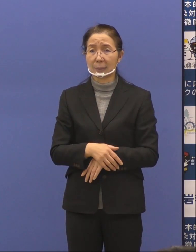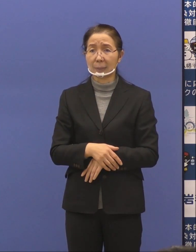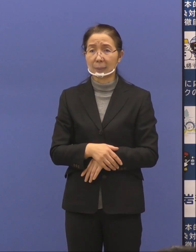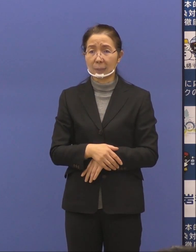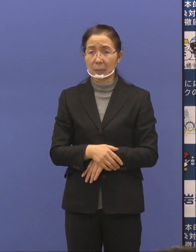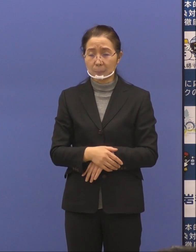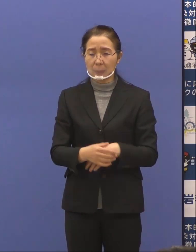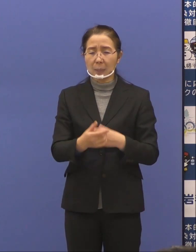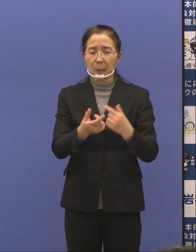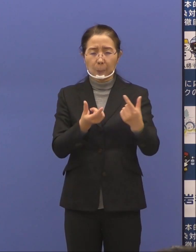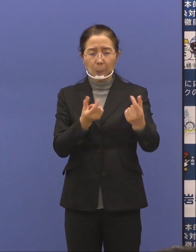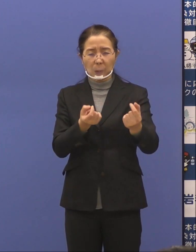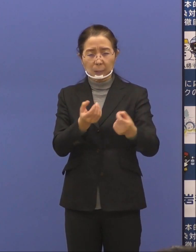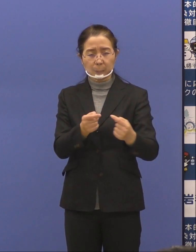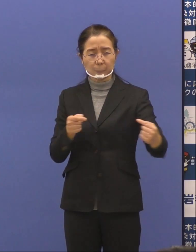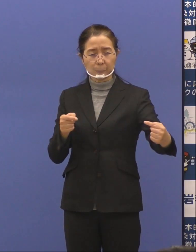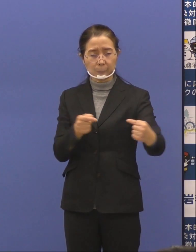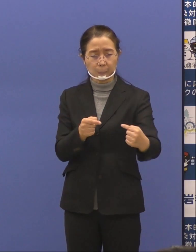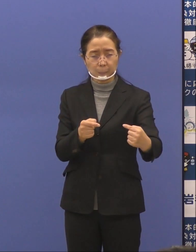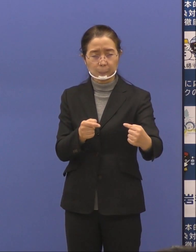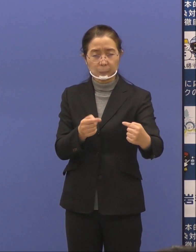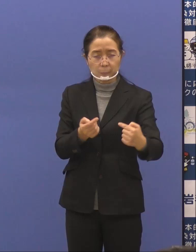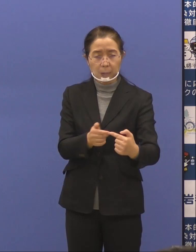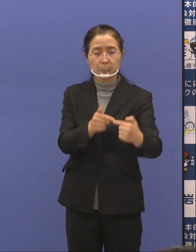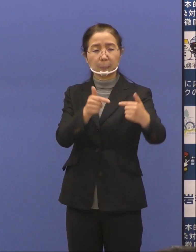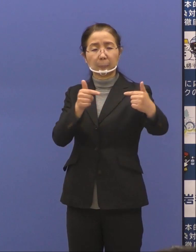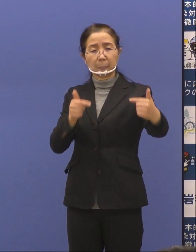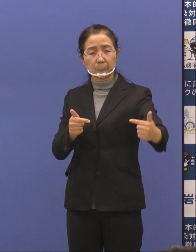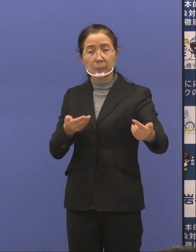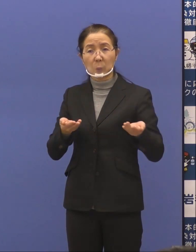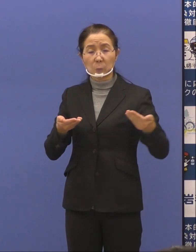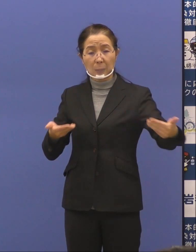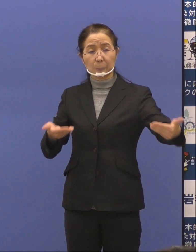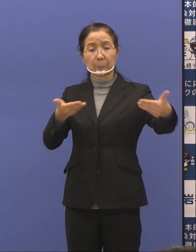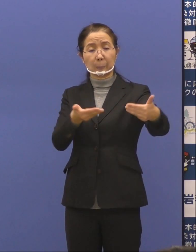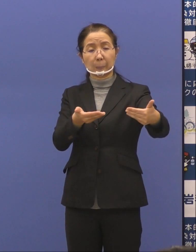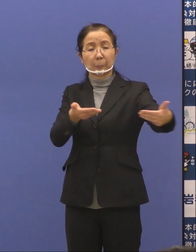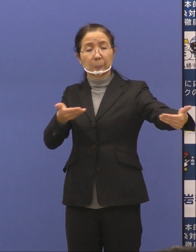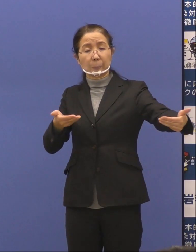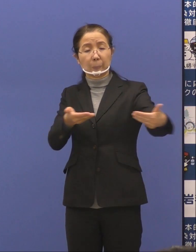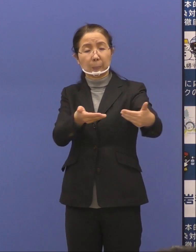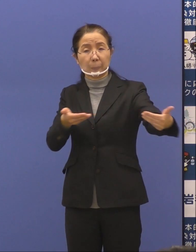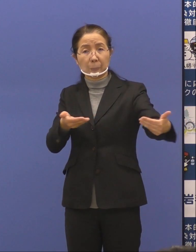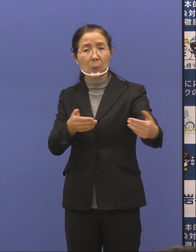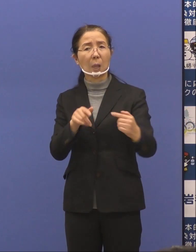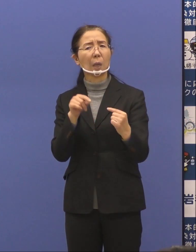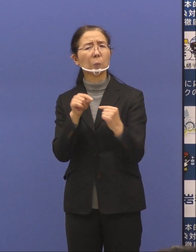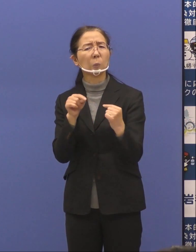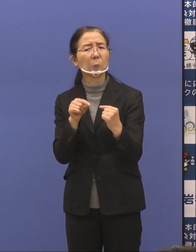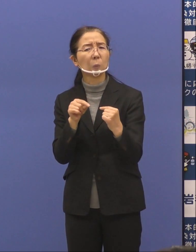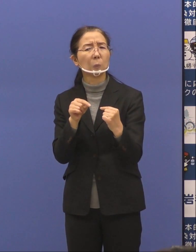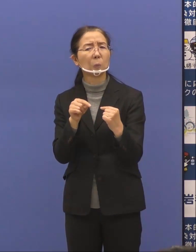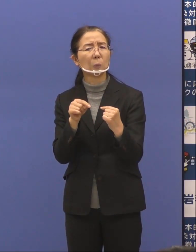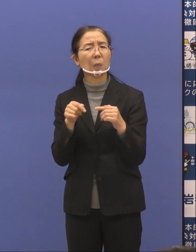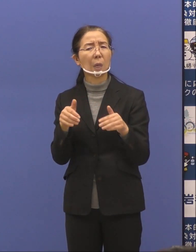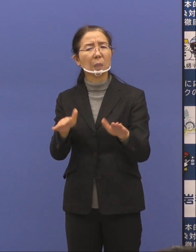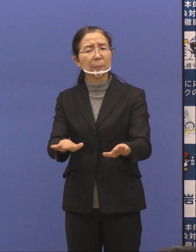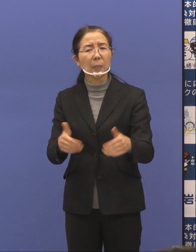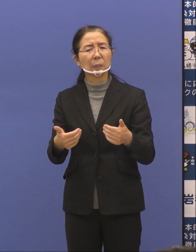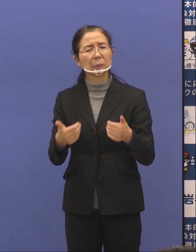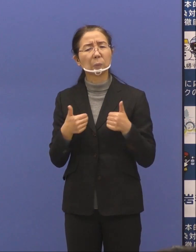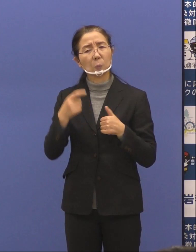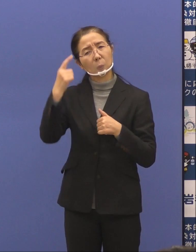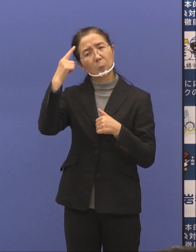一定の距離離そうじゃないかみたいな、そういう交渉をするべき時期なんだと思います